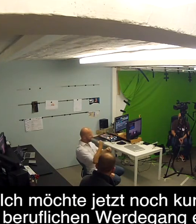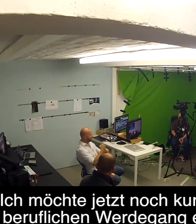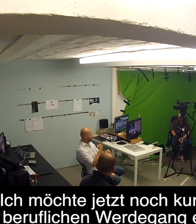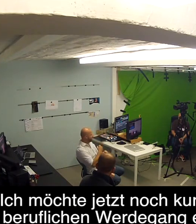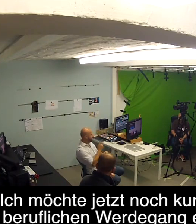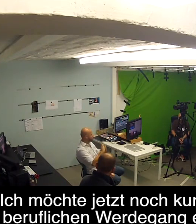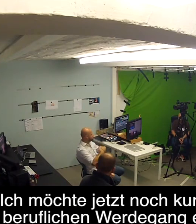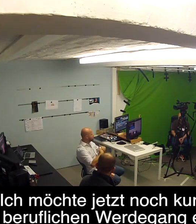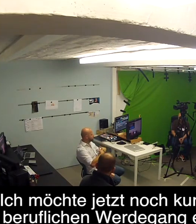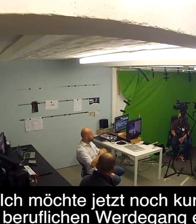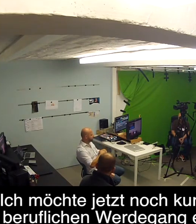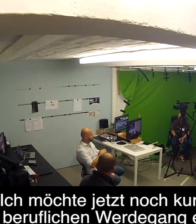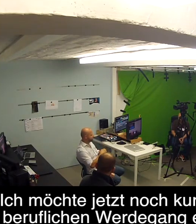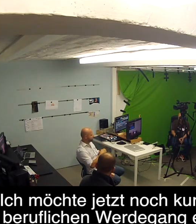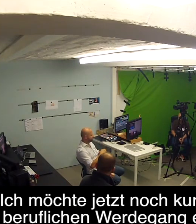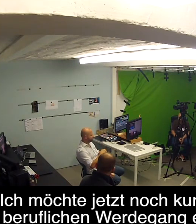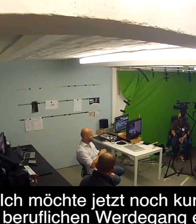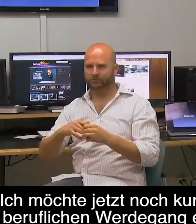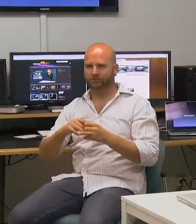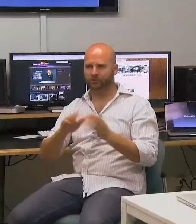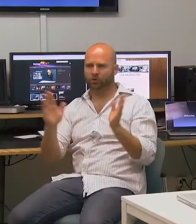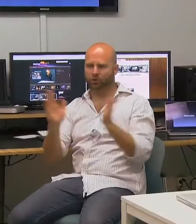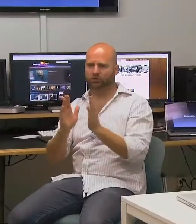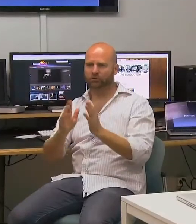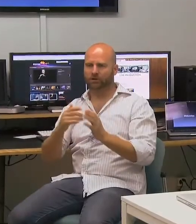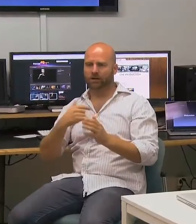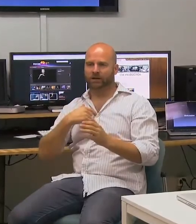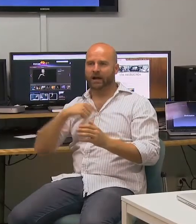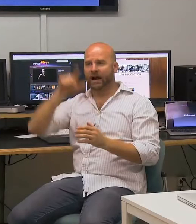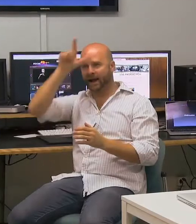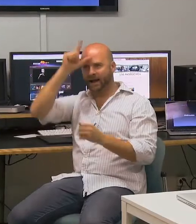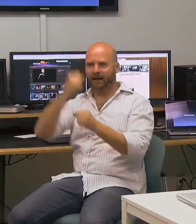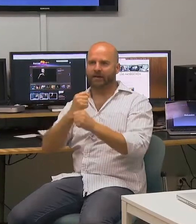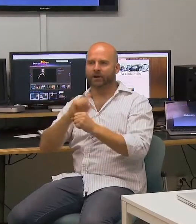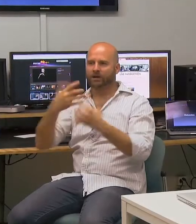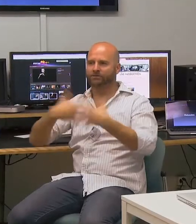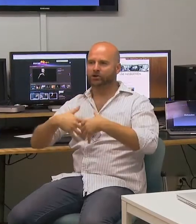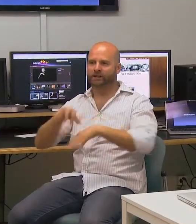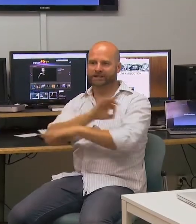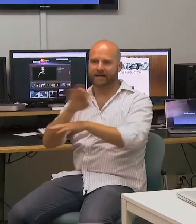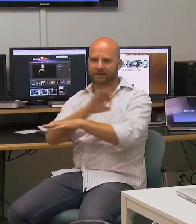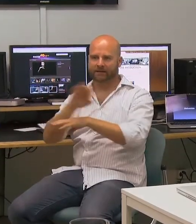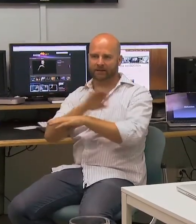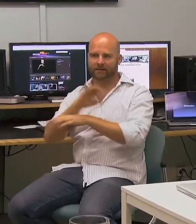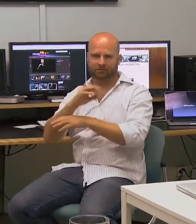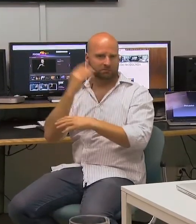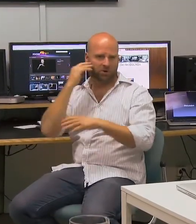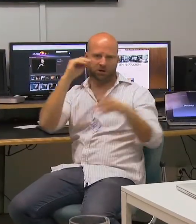entwickelt, ich möchte noch meinen beruflichen Werdegang kurz sagen. Ich habe eine Lehre gemacht als Maschinenzeichner